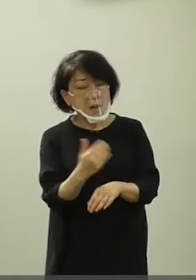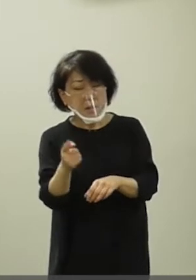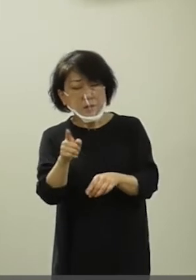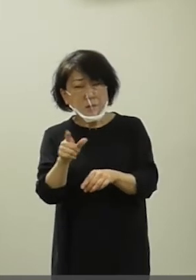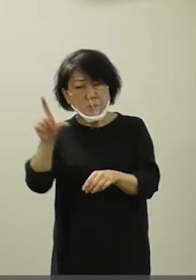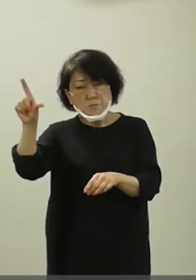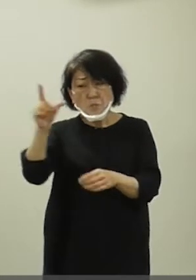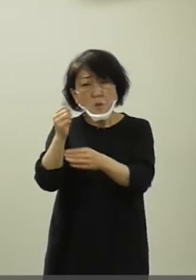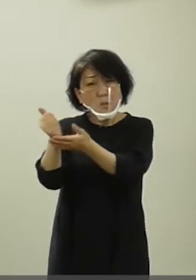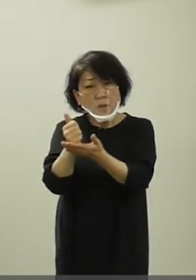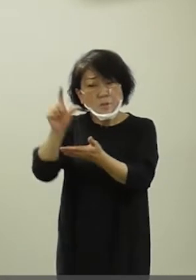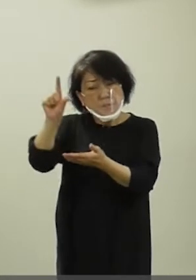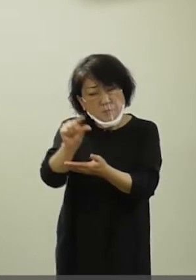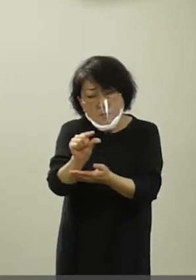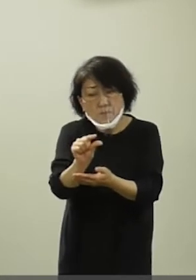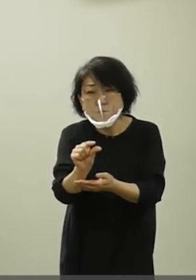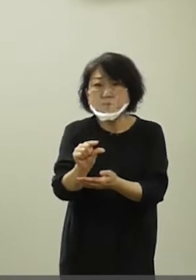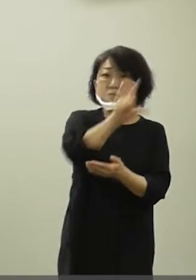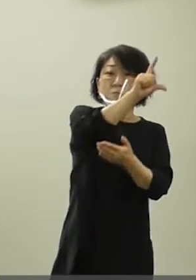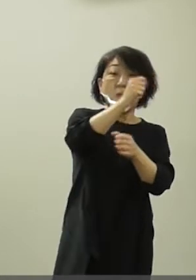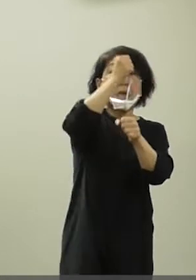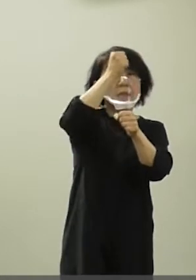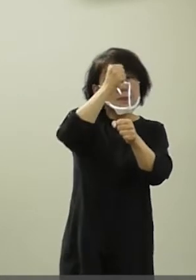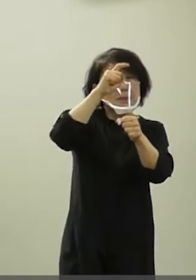here 観光いぃ